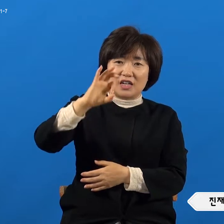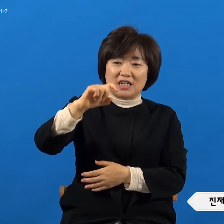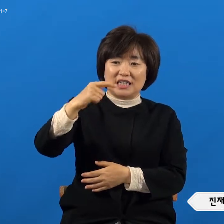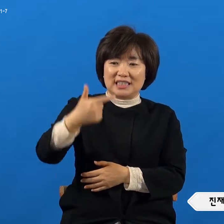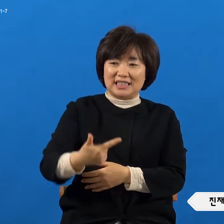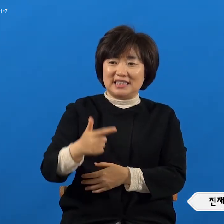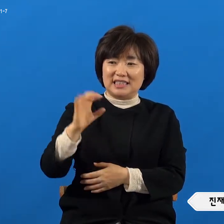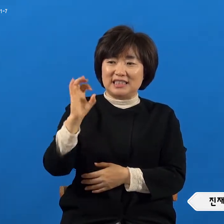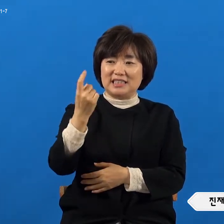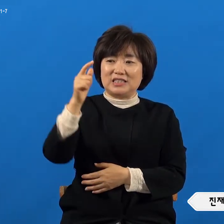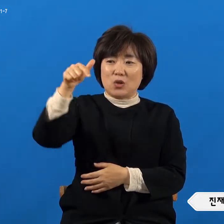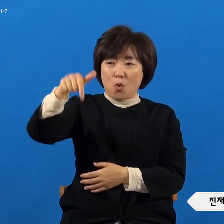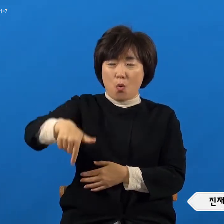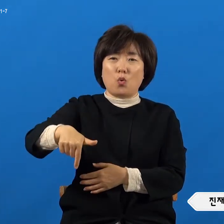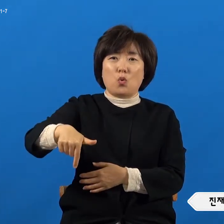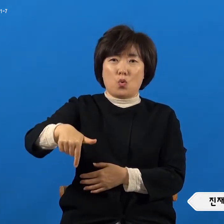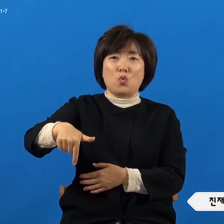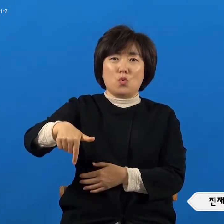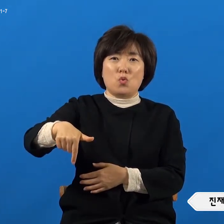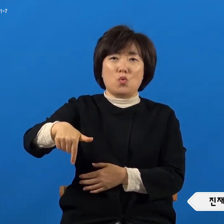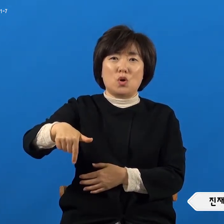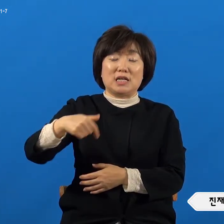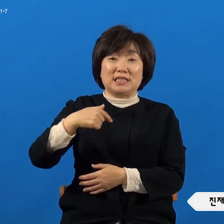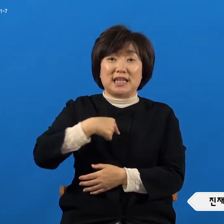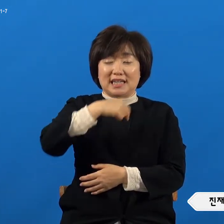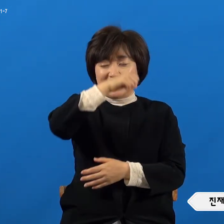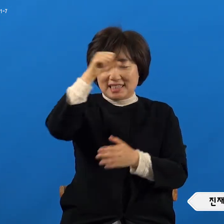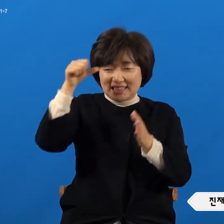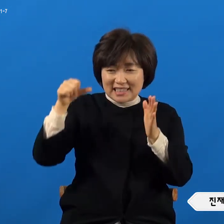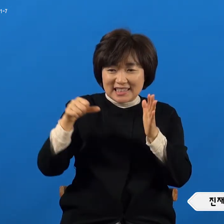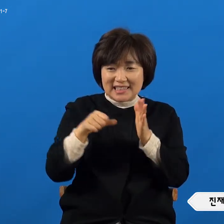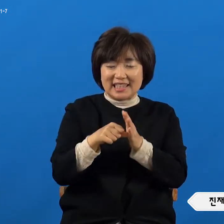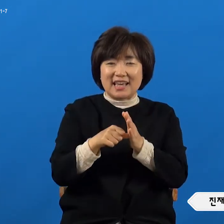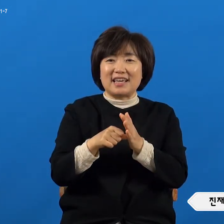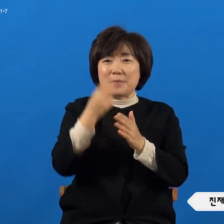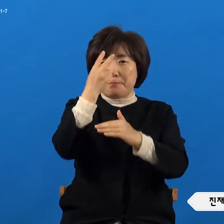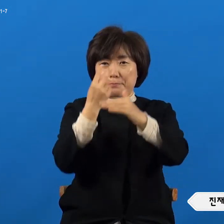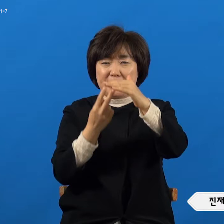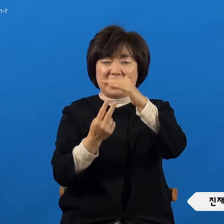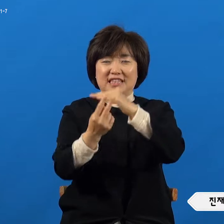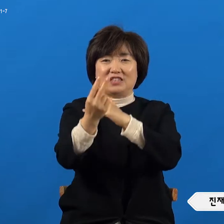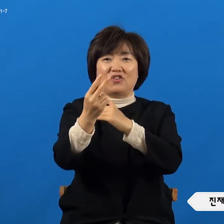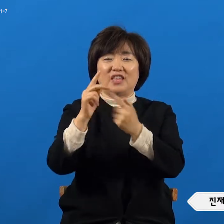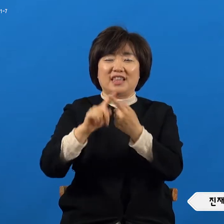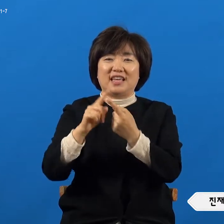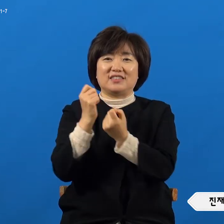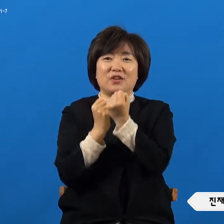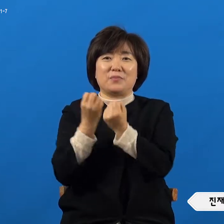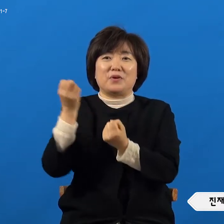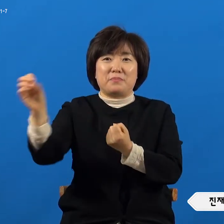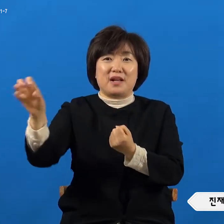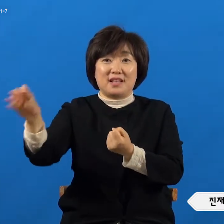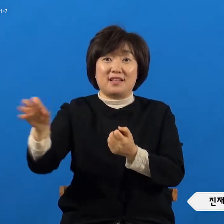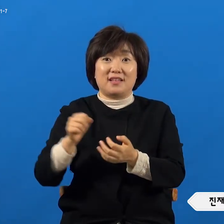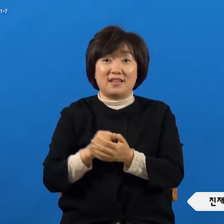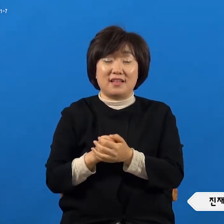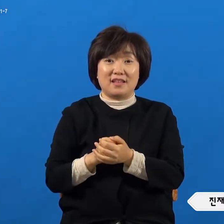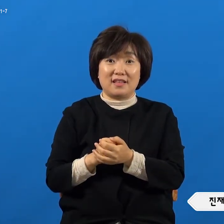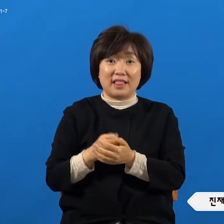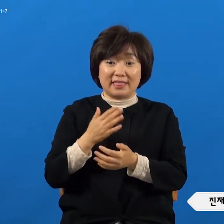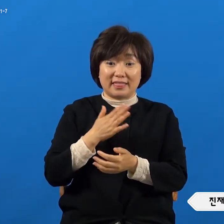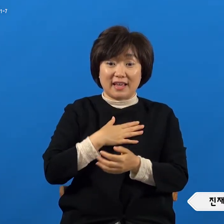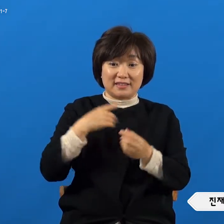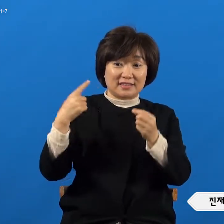석은옥이라고 지었습니다. 그리고 그것은 자기 일생의 비전을 이야기했다고 설명합니다. 그는